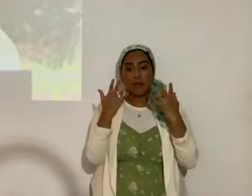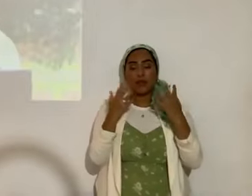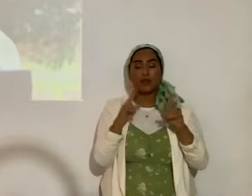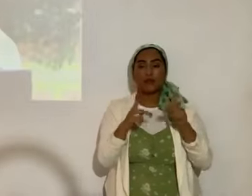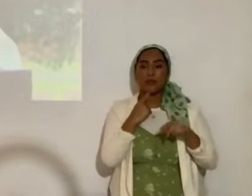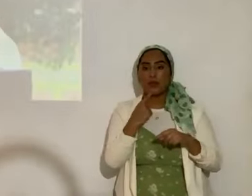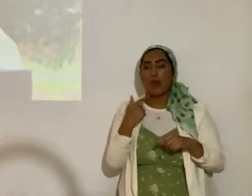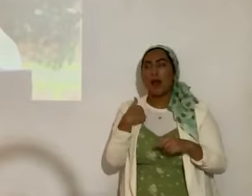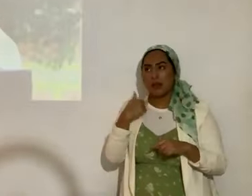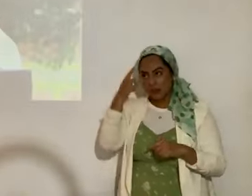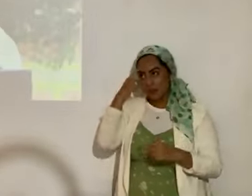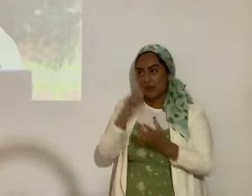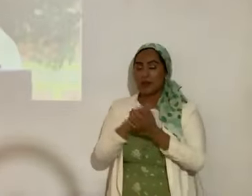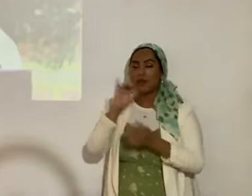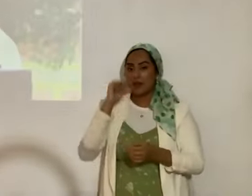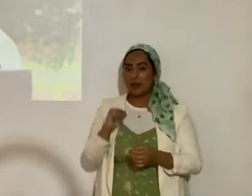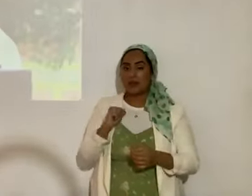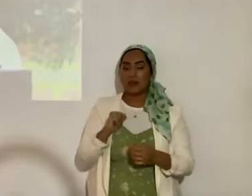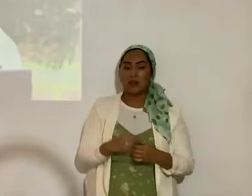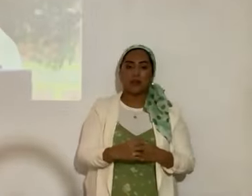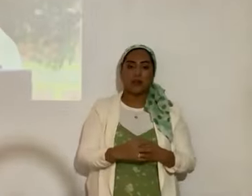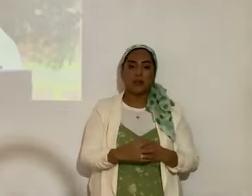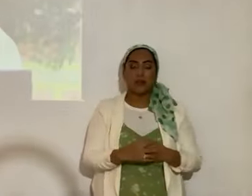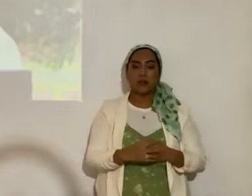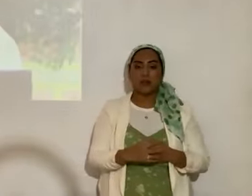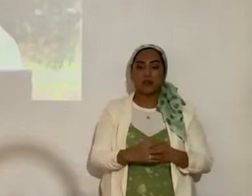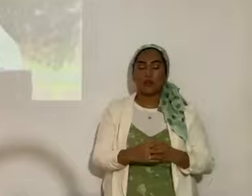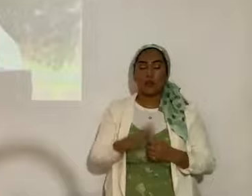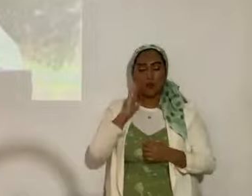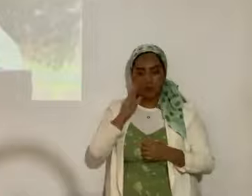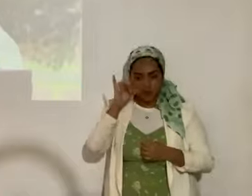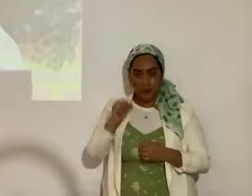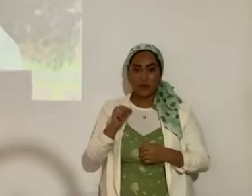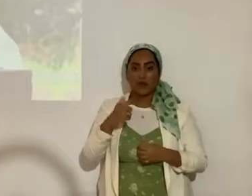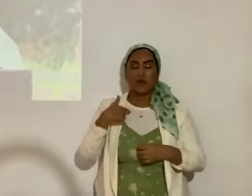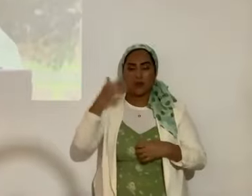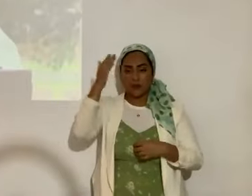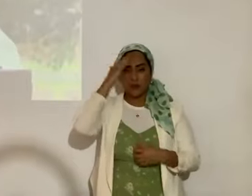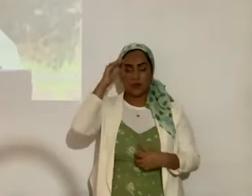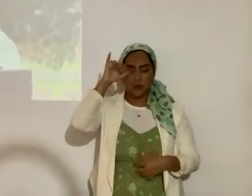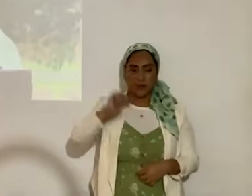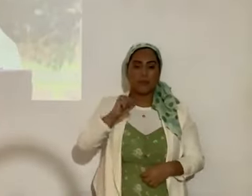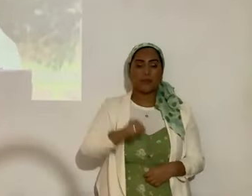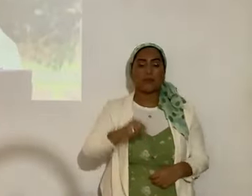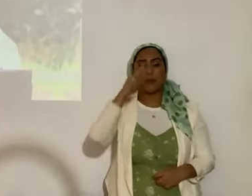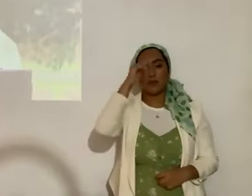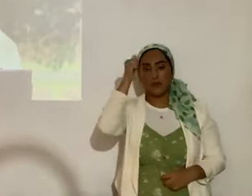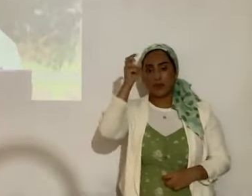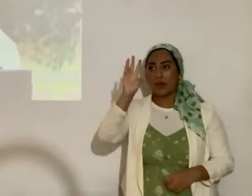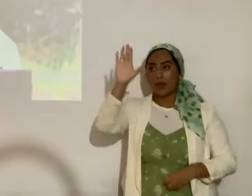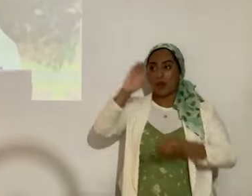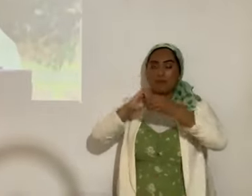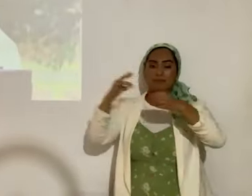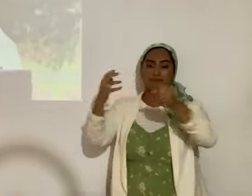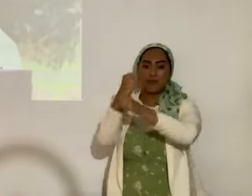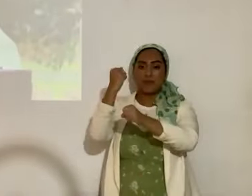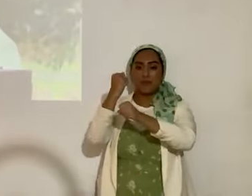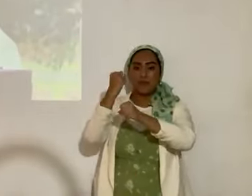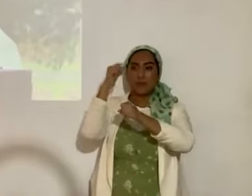dirán creo que sí no Claro que sí lo afirmamos porque de yazo es la victoria